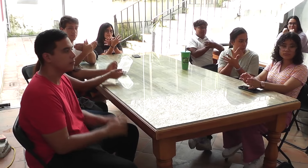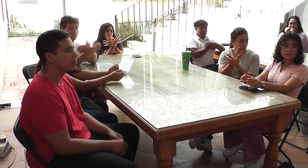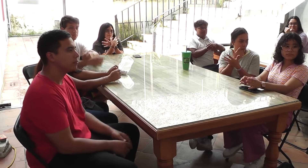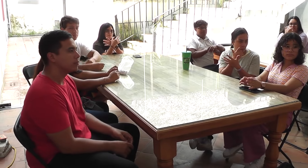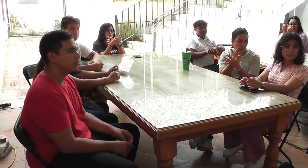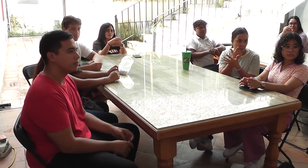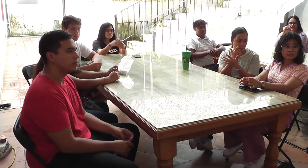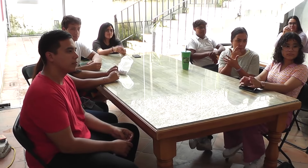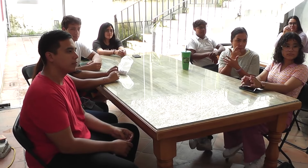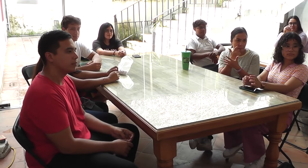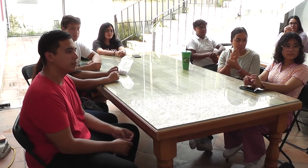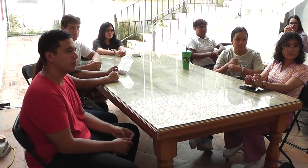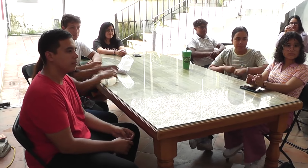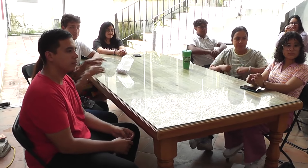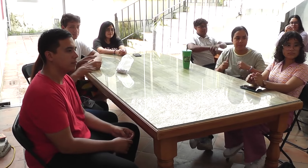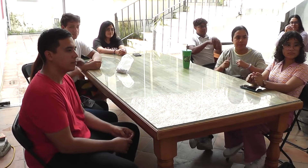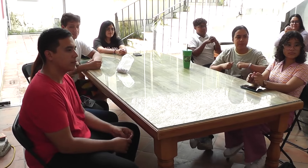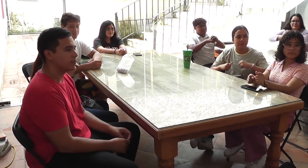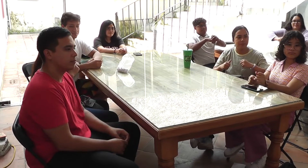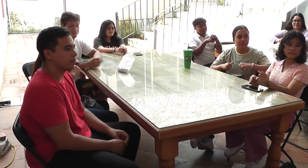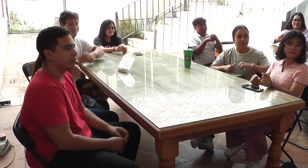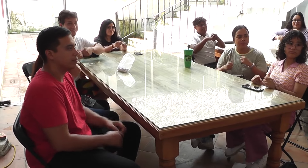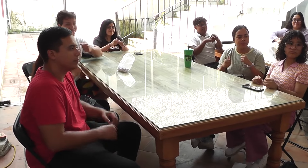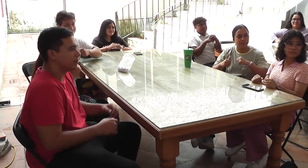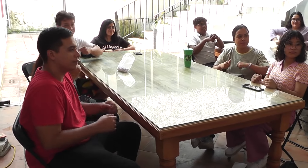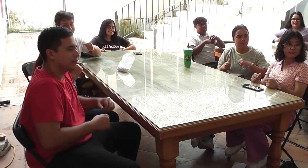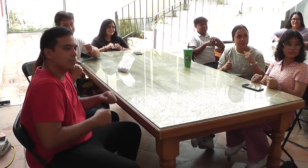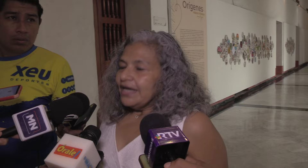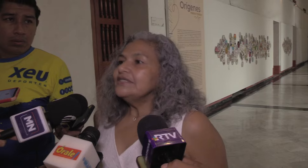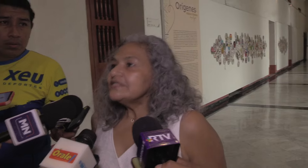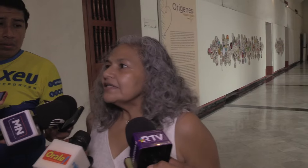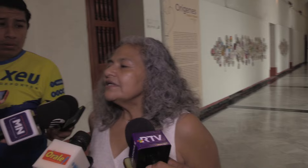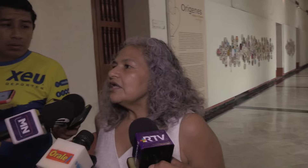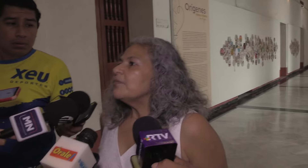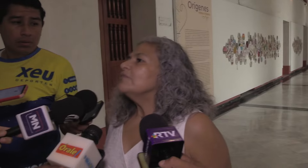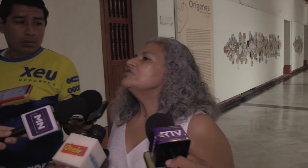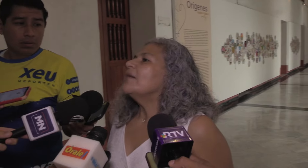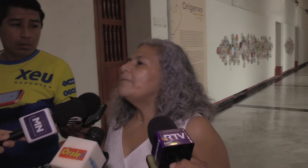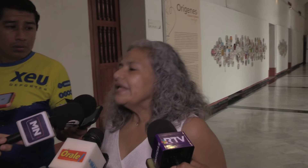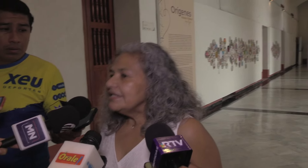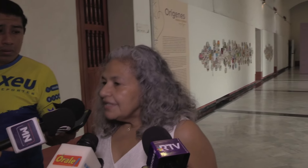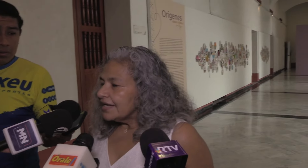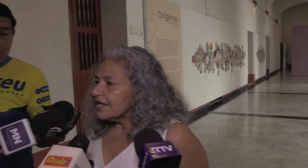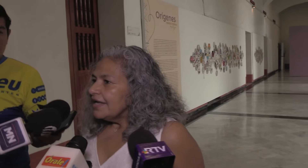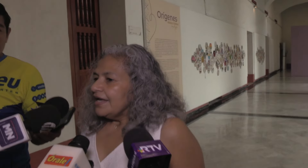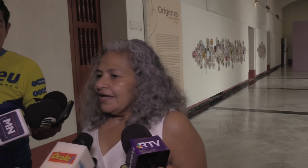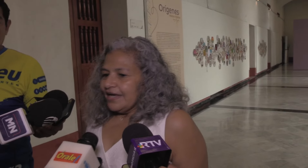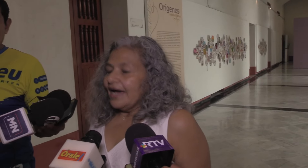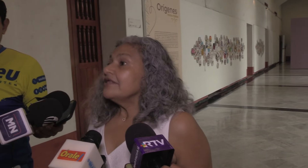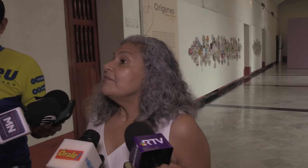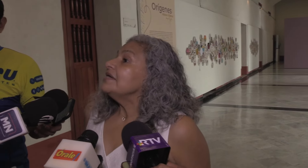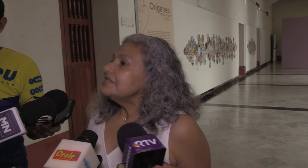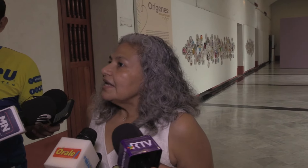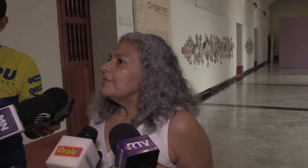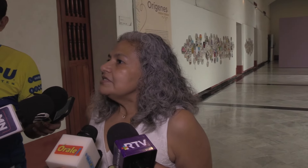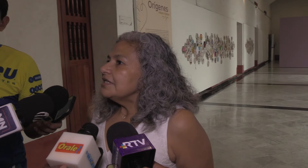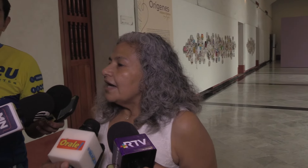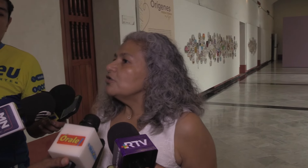al máximo mientras interactúan con el mundo que les rodea. En este taller vamos a aprender, además del abecedario